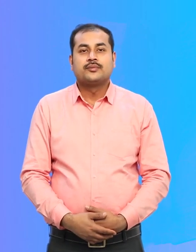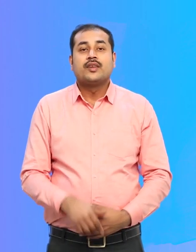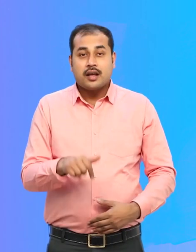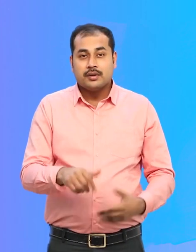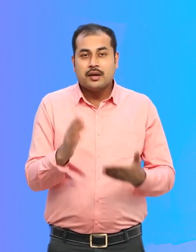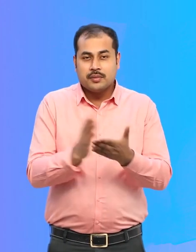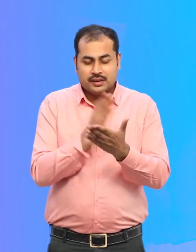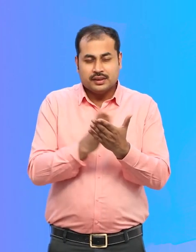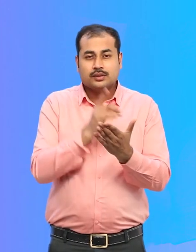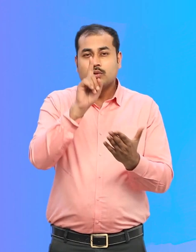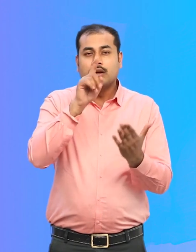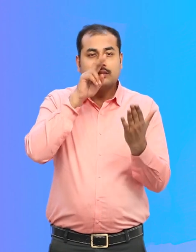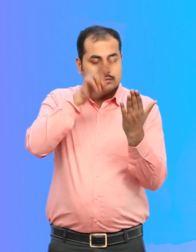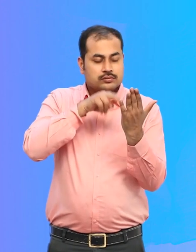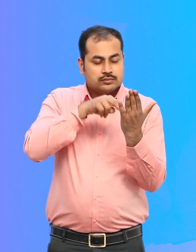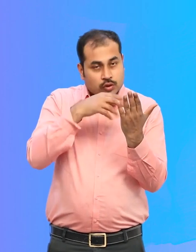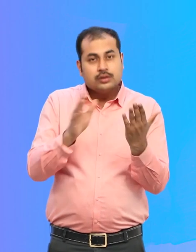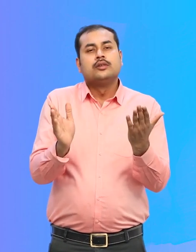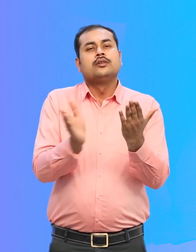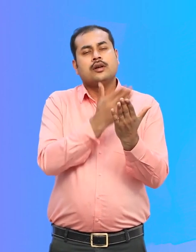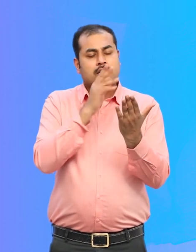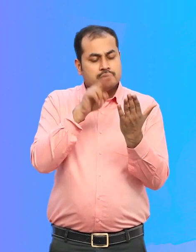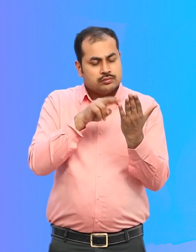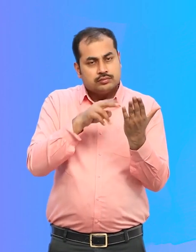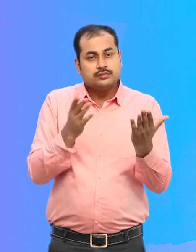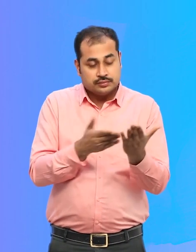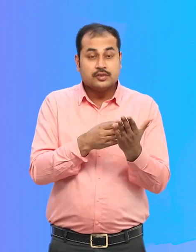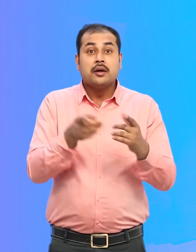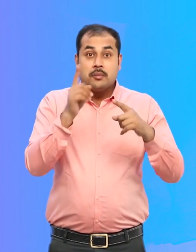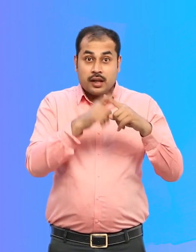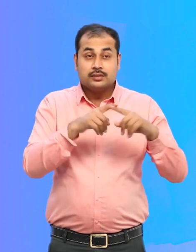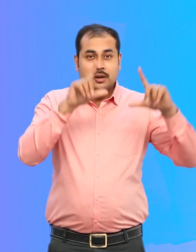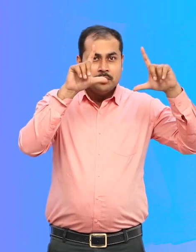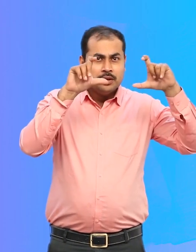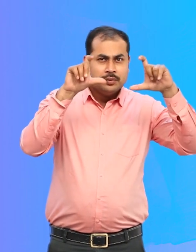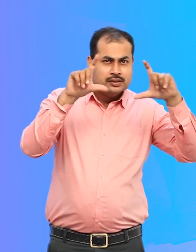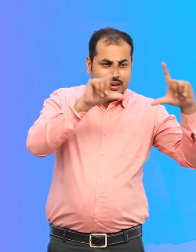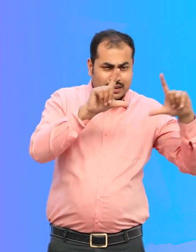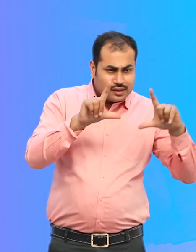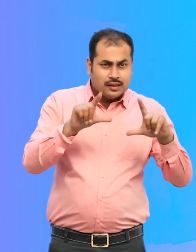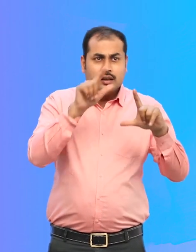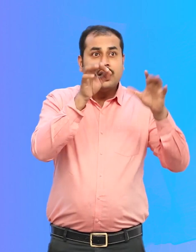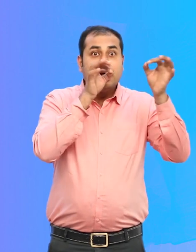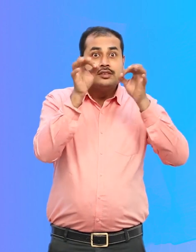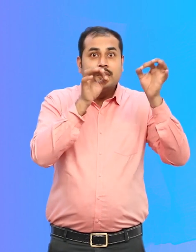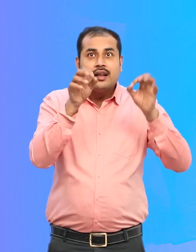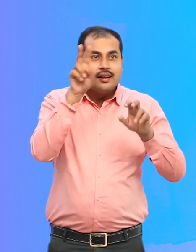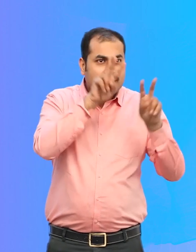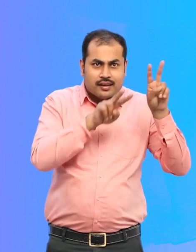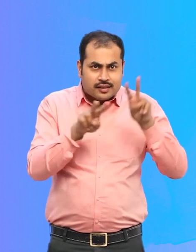अब हम एक-एक करके पेज पढेंगे तो है और चित्रों का वर्णन सुनकर कहानी का आनंद